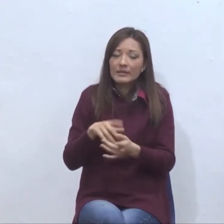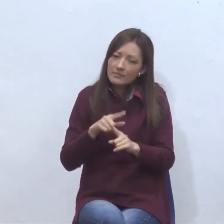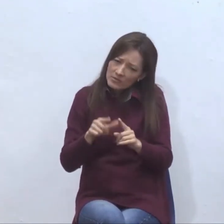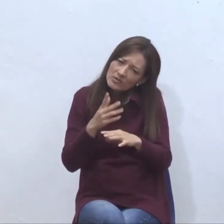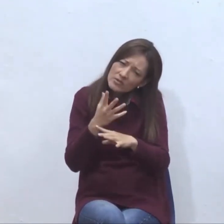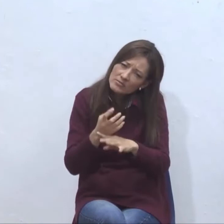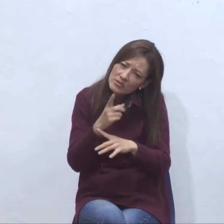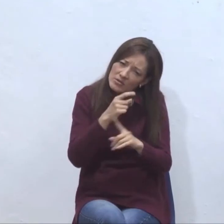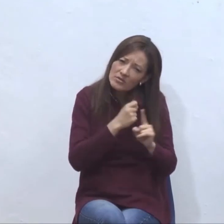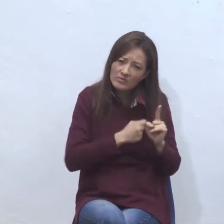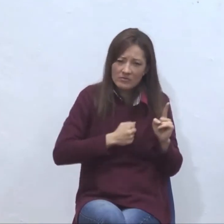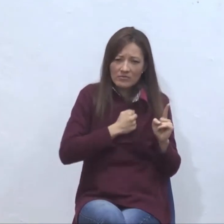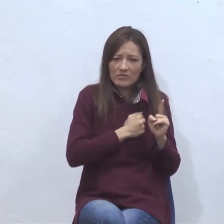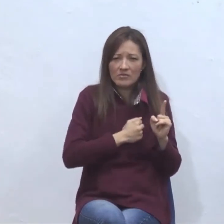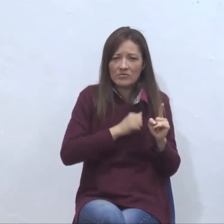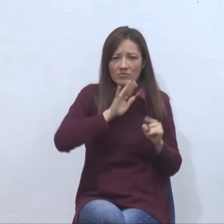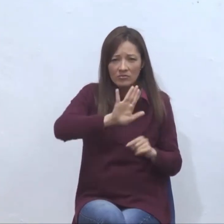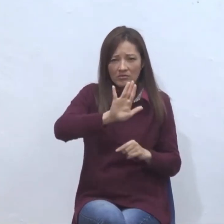pido el favor a usted,